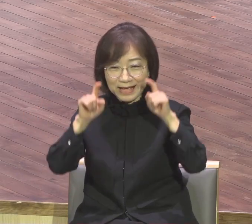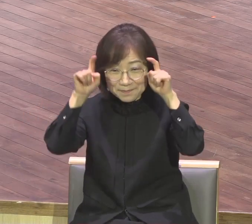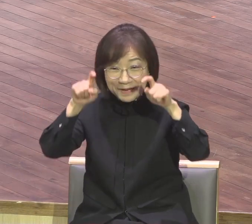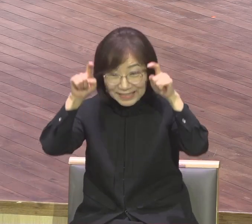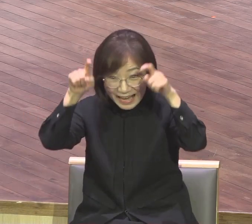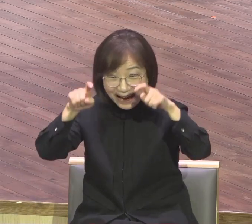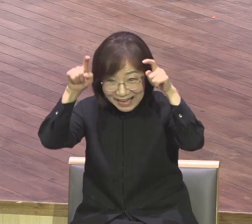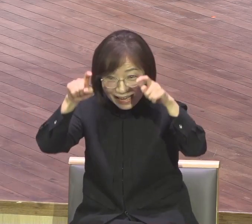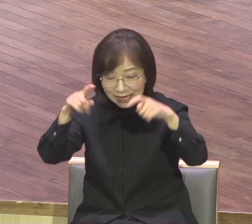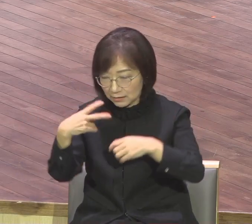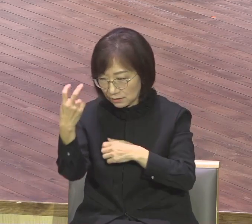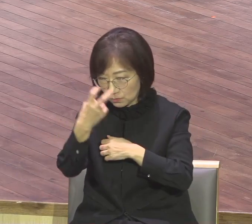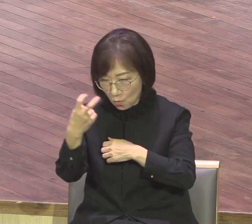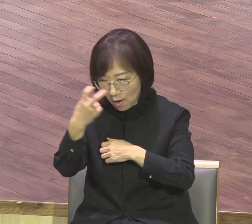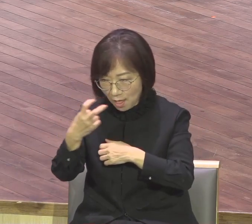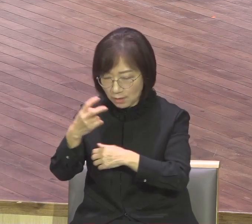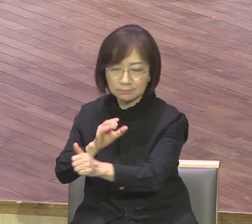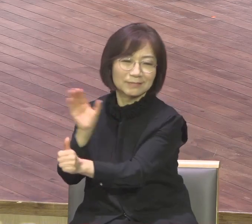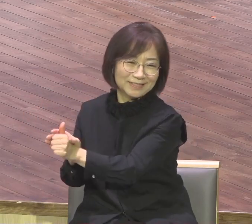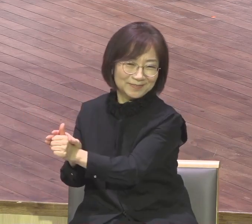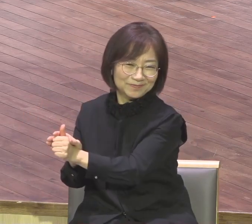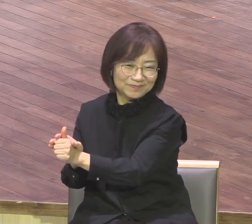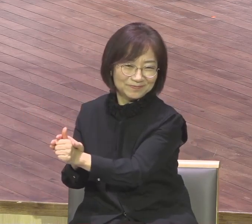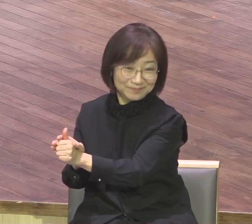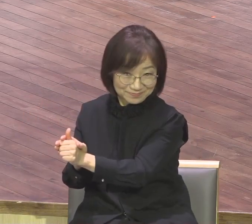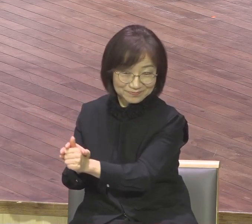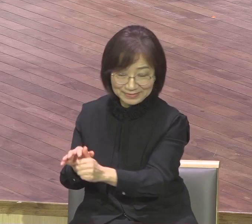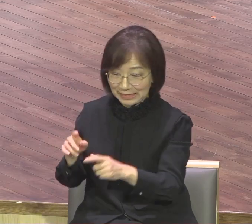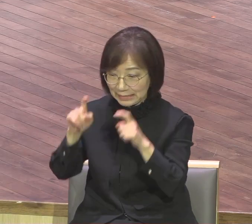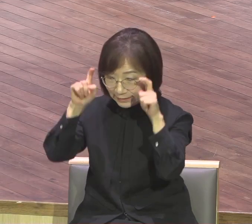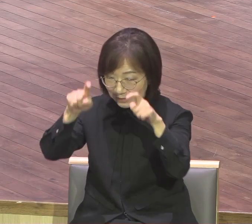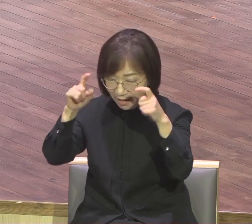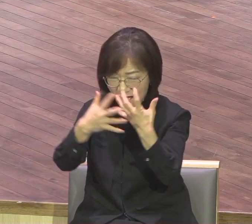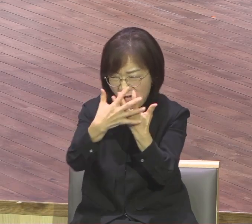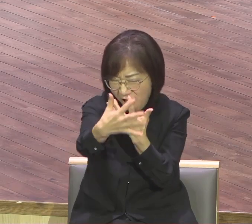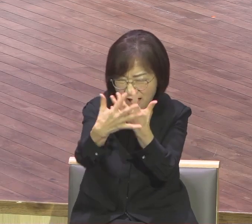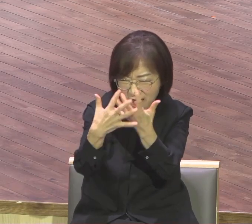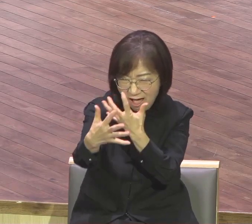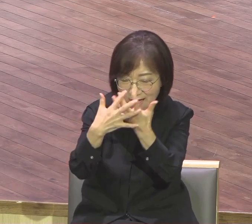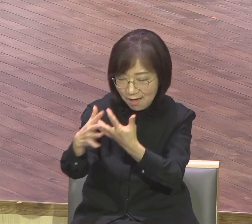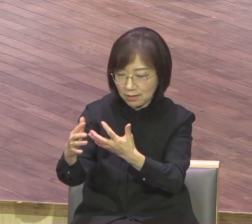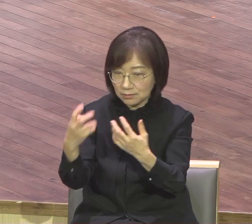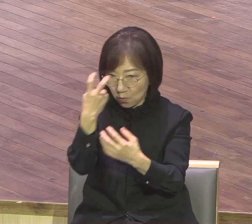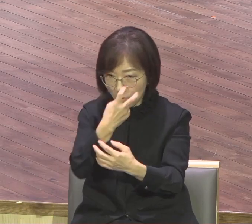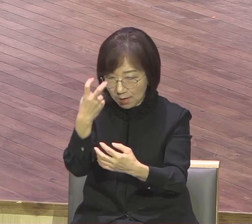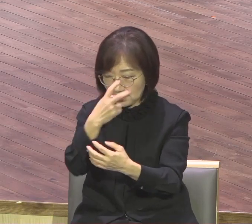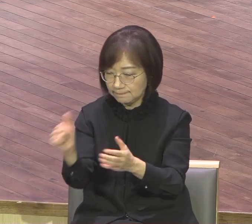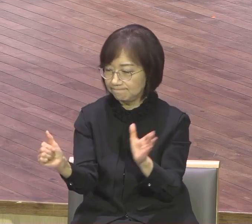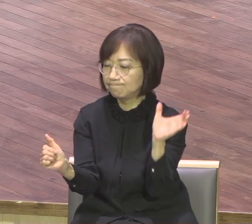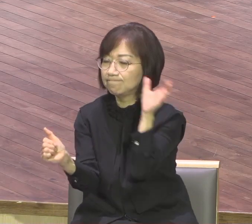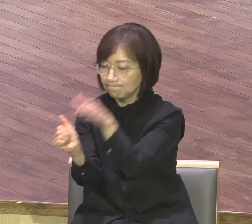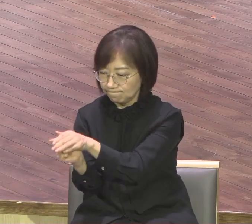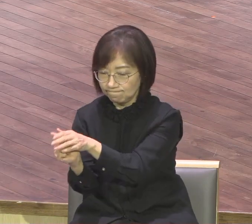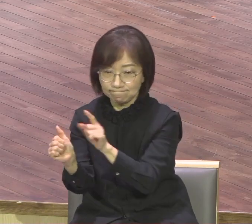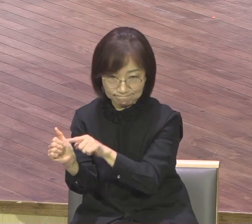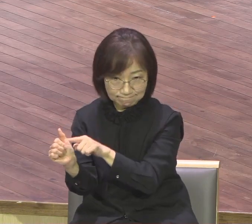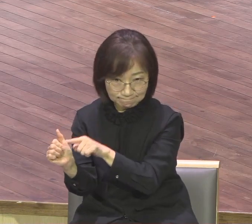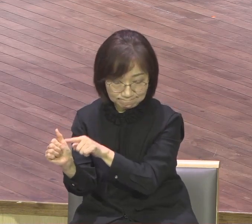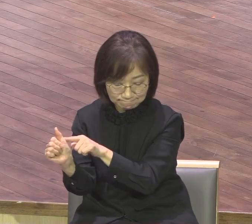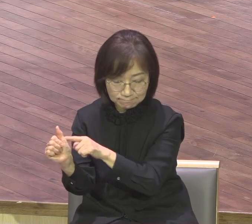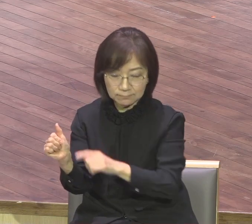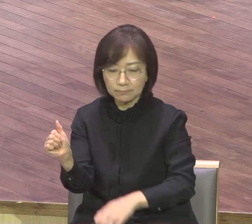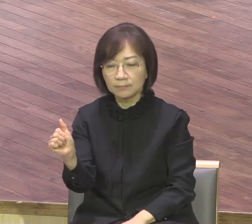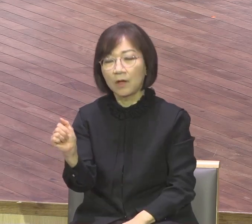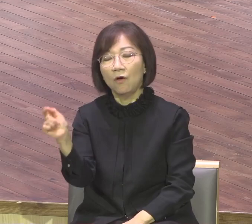목장에 양을 많이 방목하면 키우세요. Un rey ordenó a un pastor para que pastoreara a las ovejas en el campo abierto.